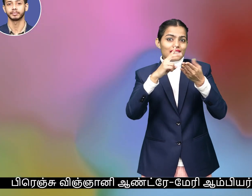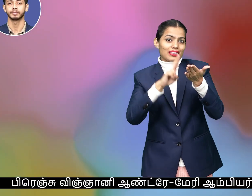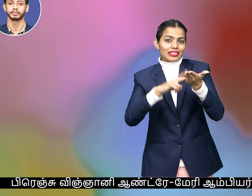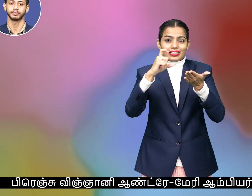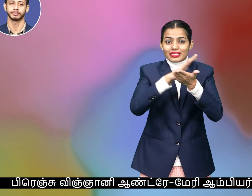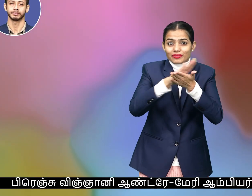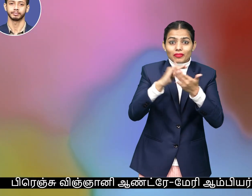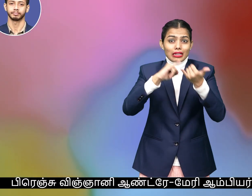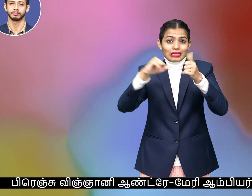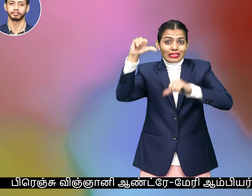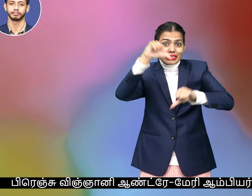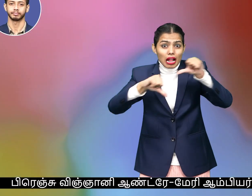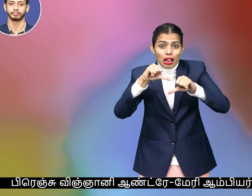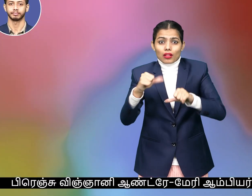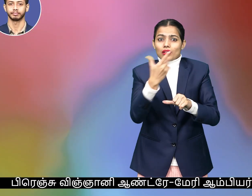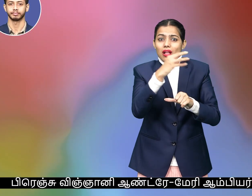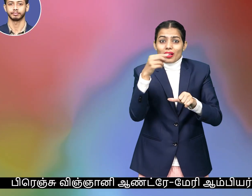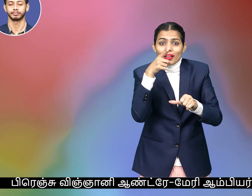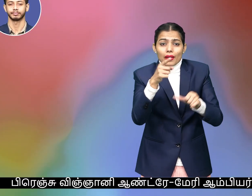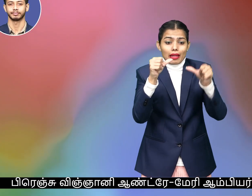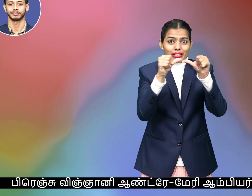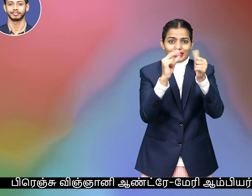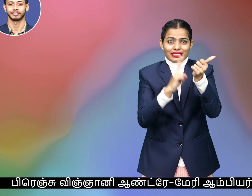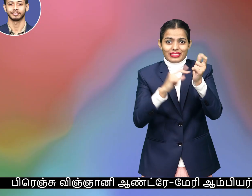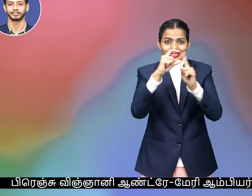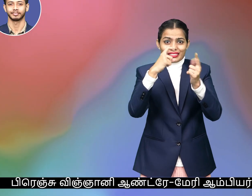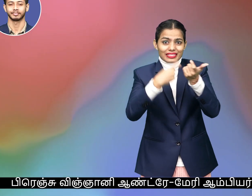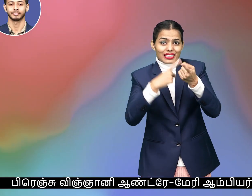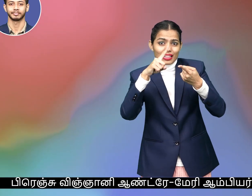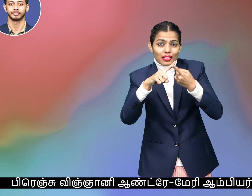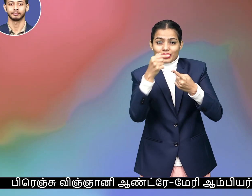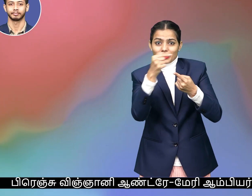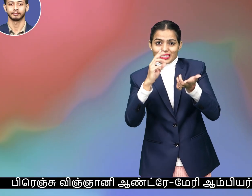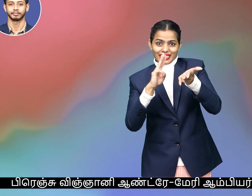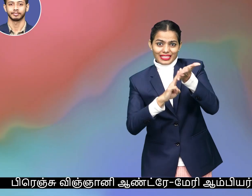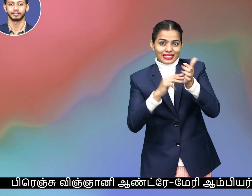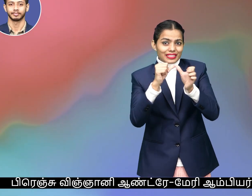பிரெஞ்சு விஞ்ஞானி ஆண்ட்ரூ மேரி ஆம்பியரால் பெயரிடப்பட்டது.